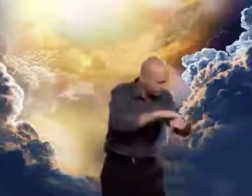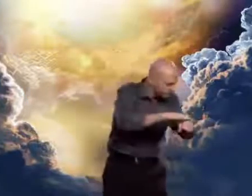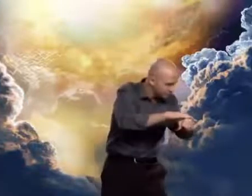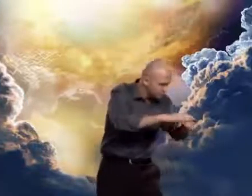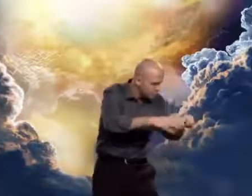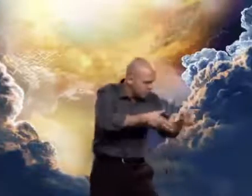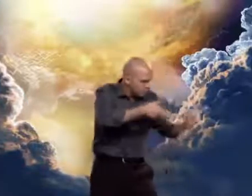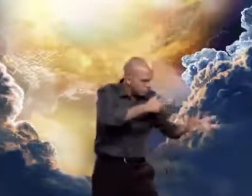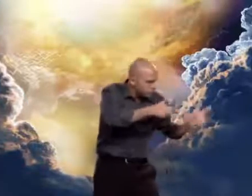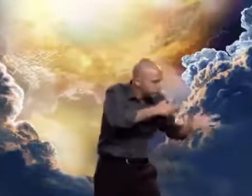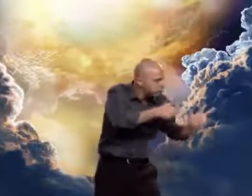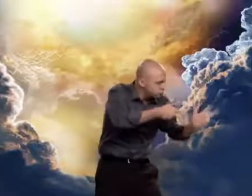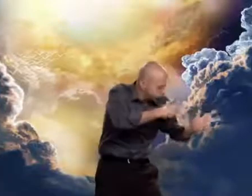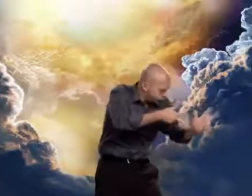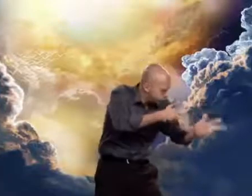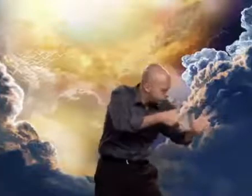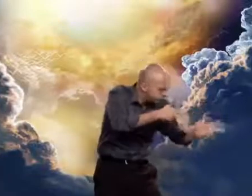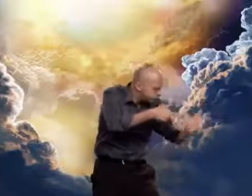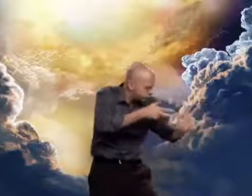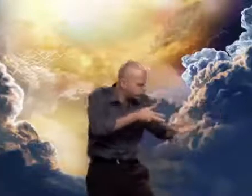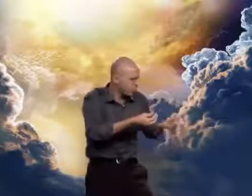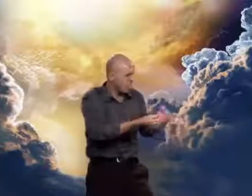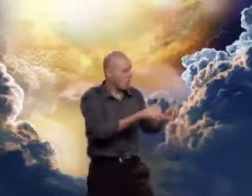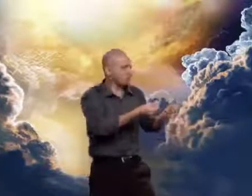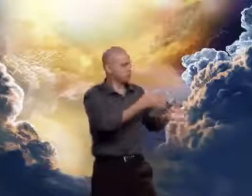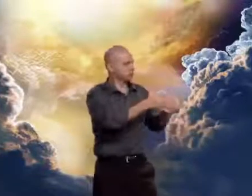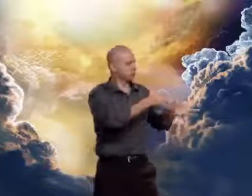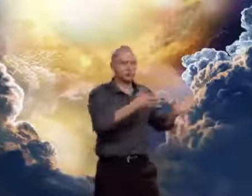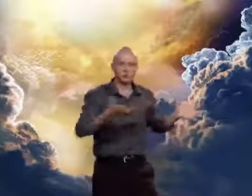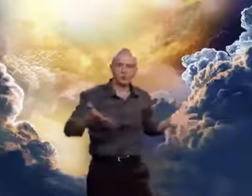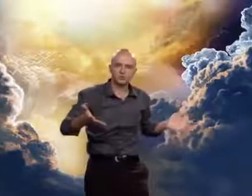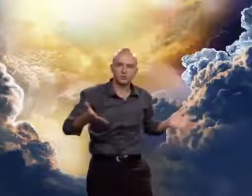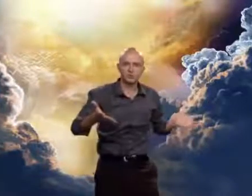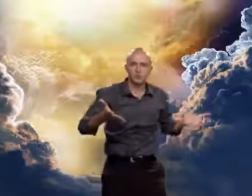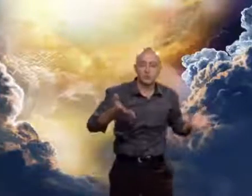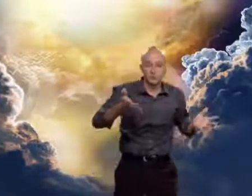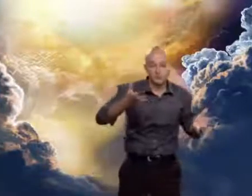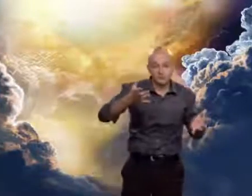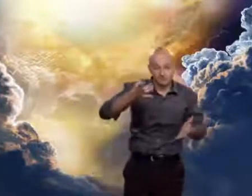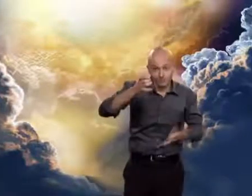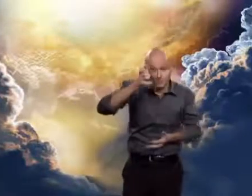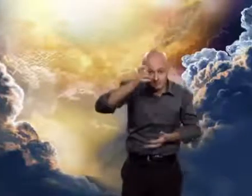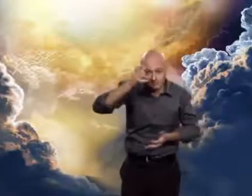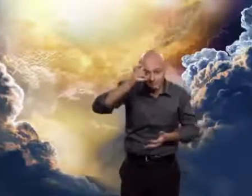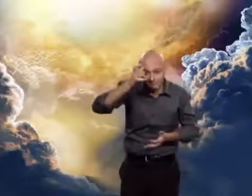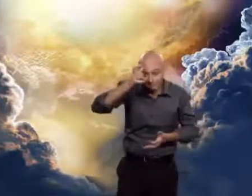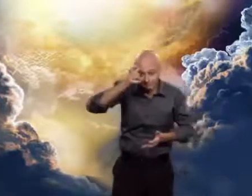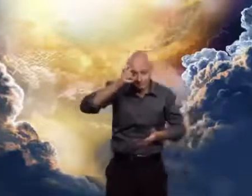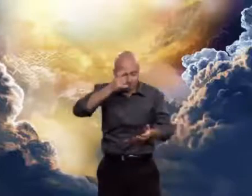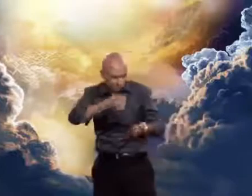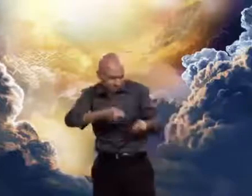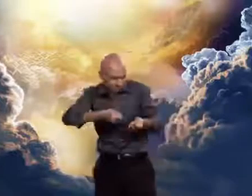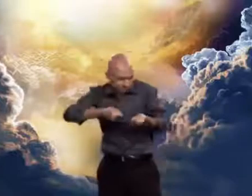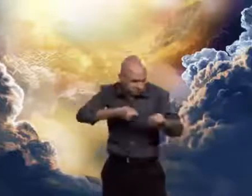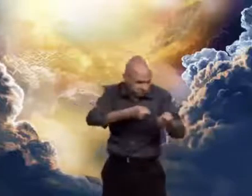caídos aparecem como mensageiros do mundo dos espíritos. O inimigo tem o poder de trazer à presença das pessoas a aparência de seus